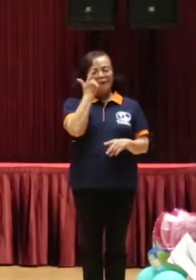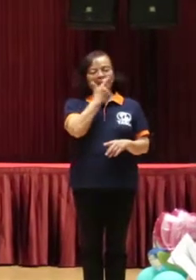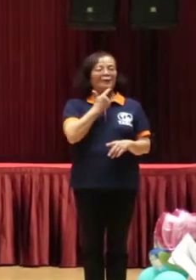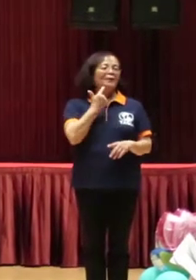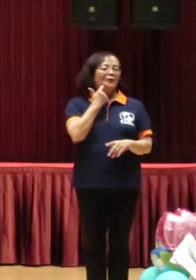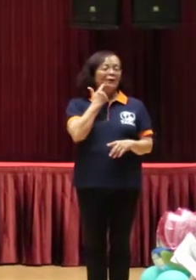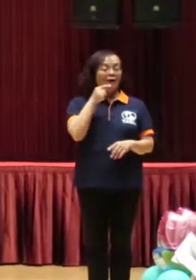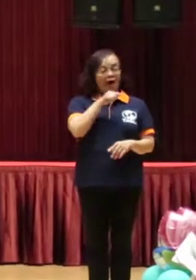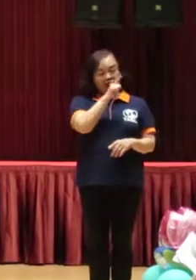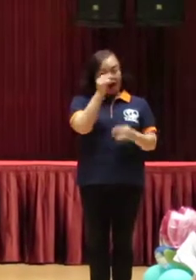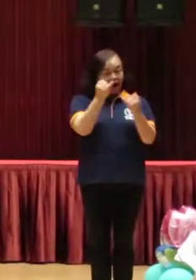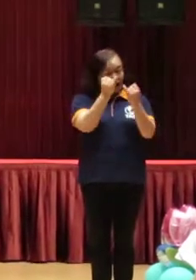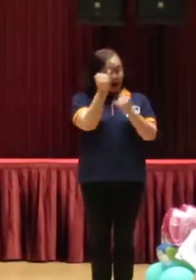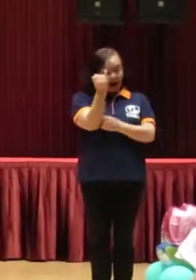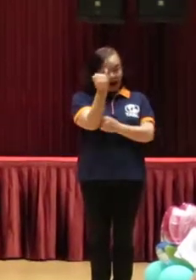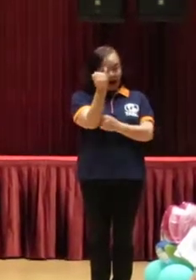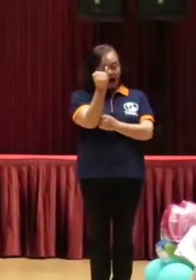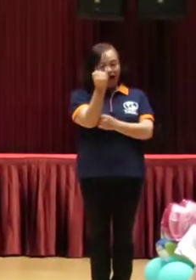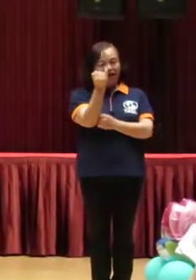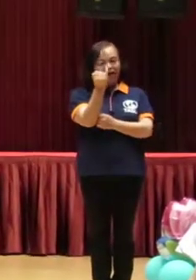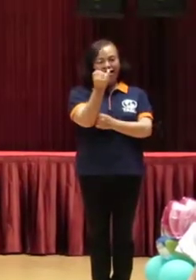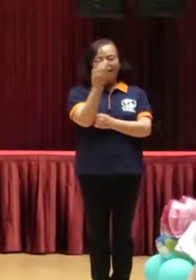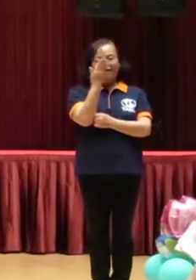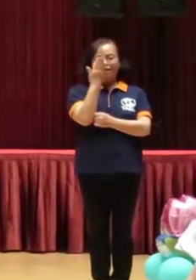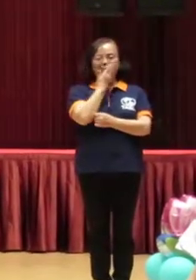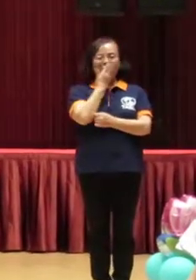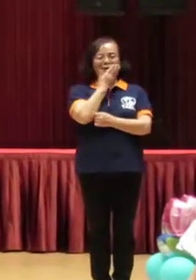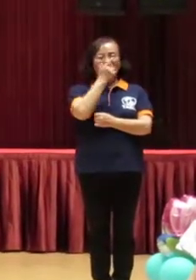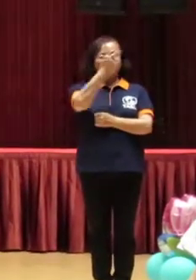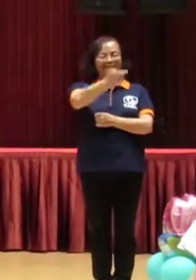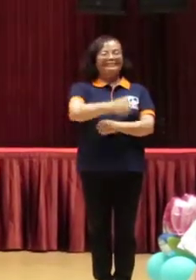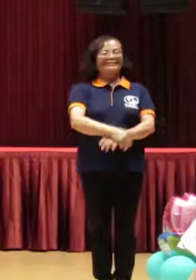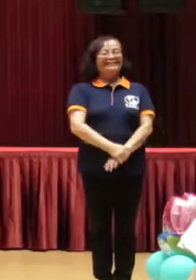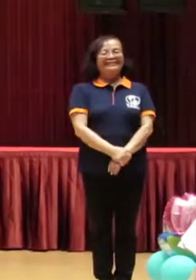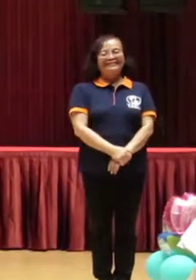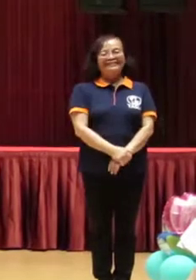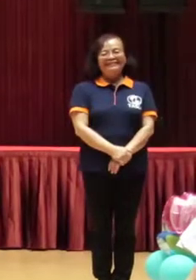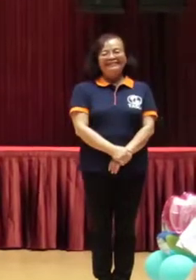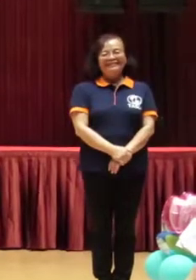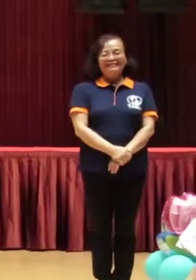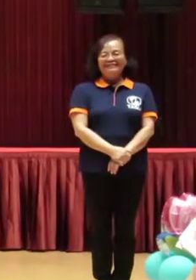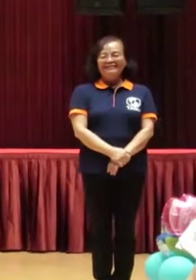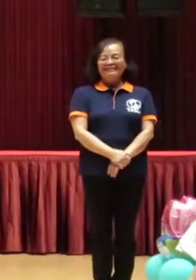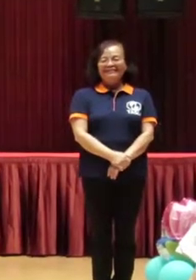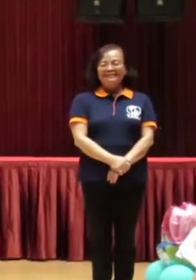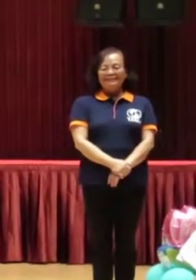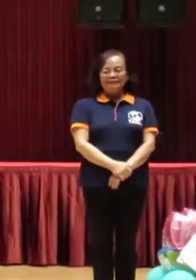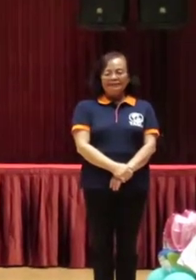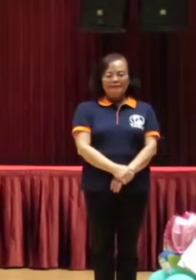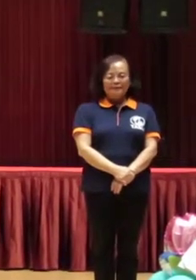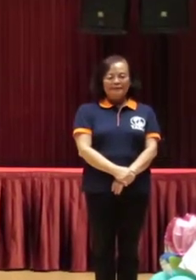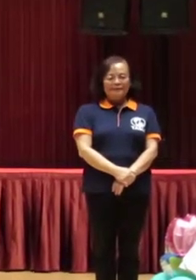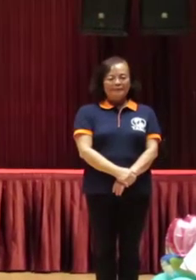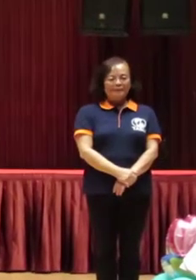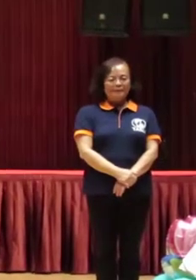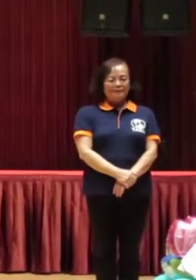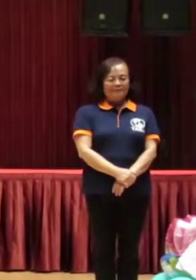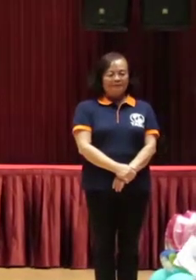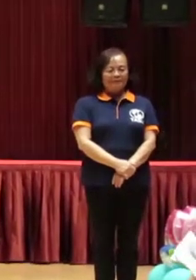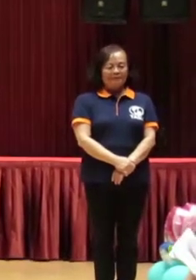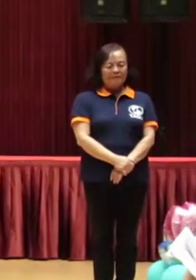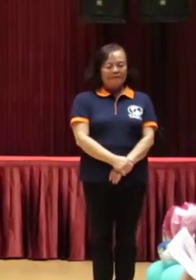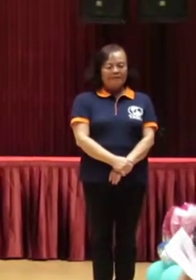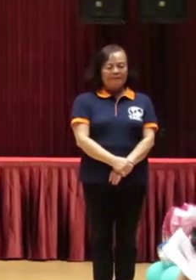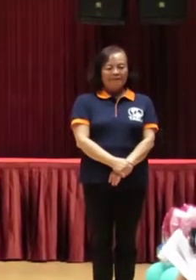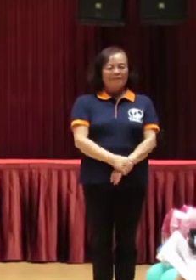子这么漂亮。谢谢。 好，老师今天跟大家讲的教的 好。